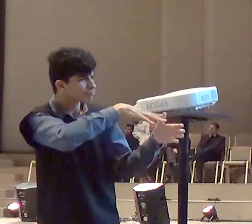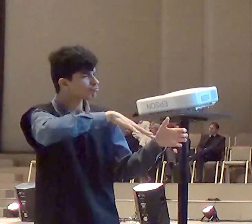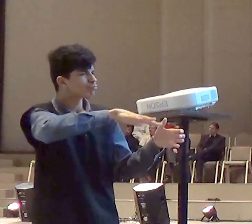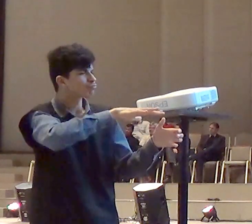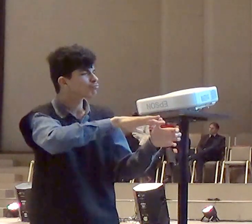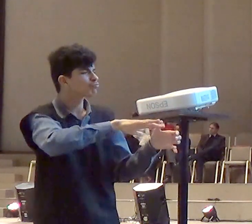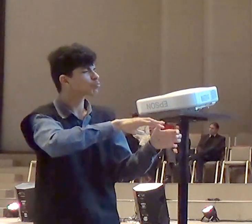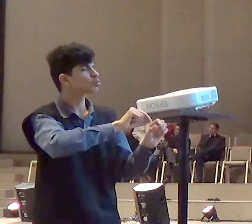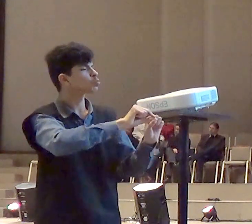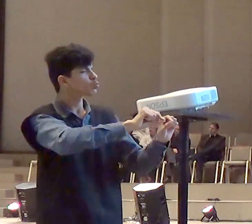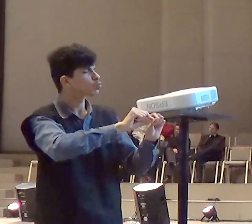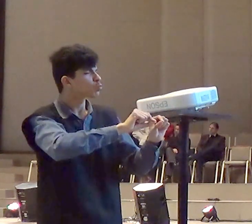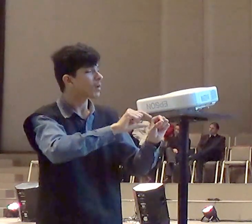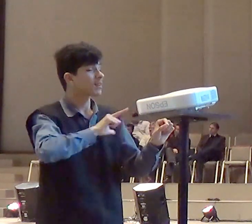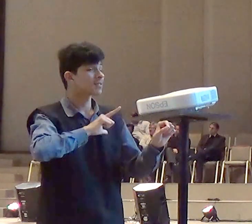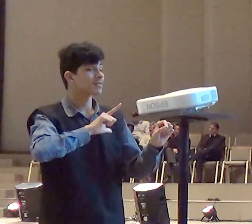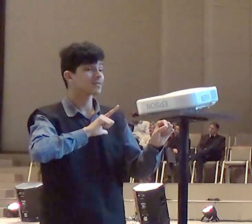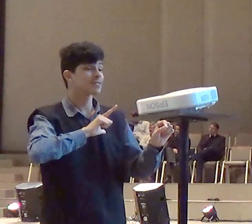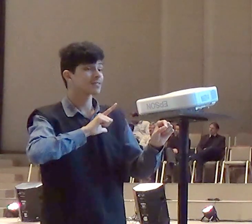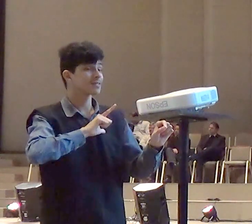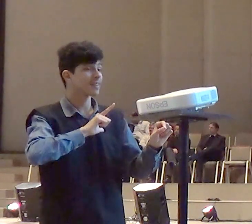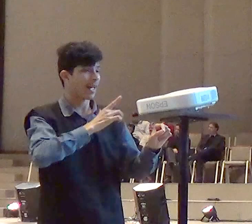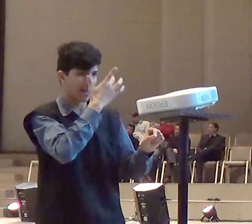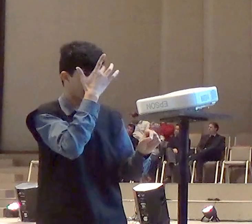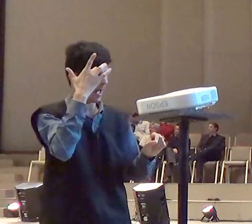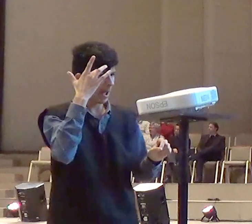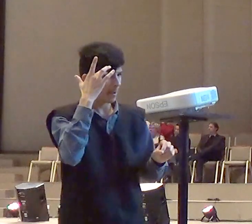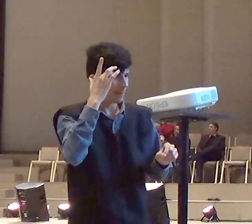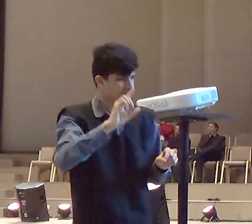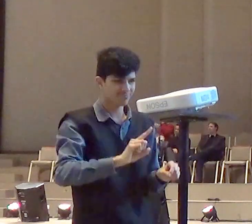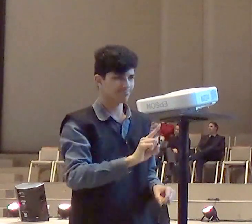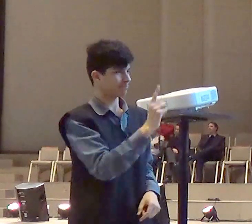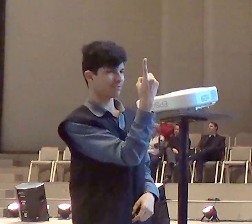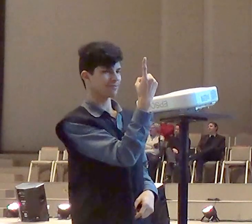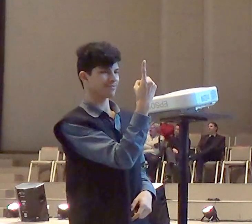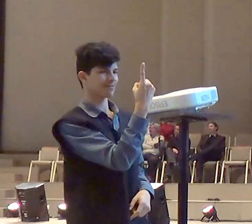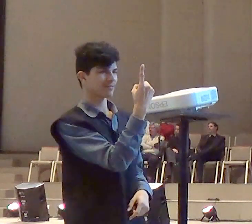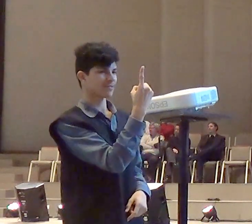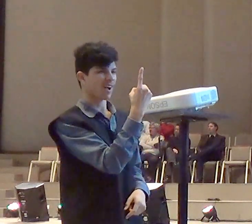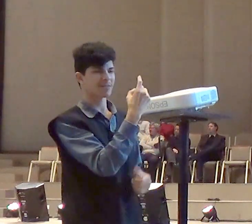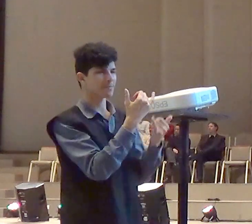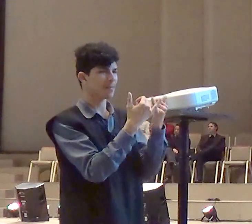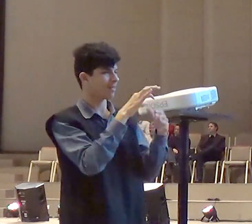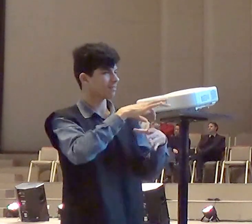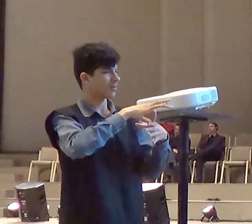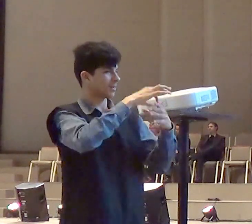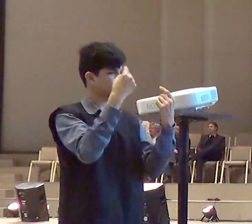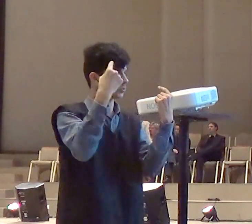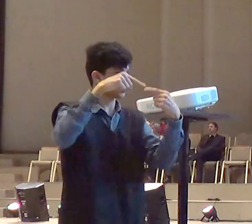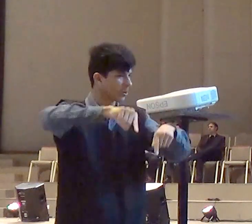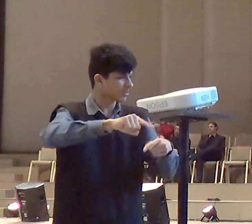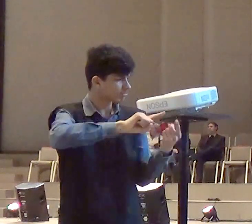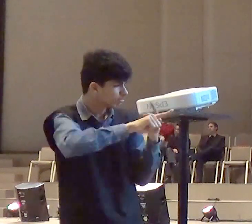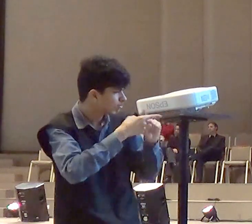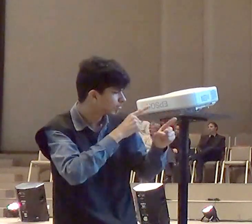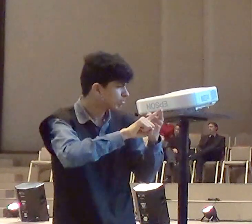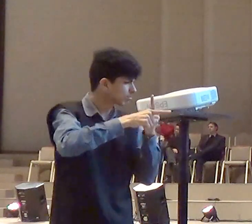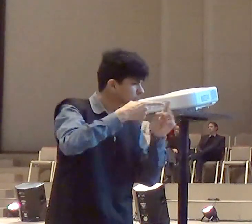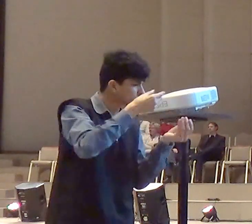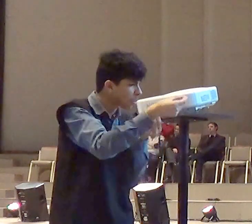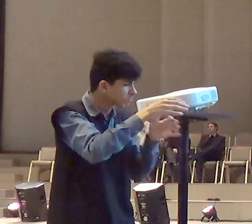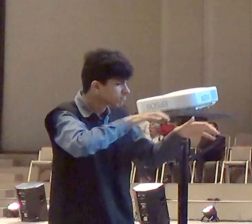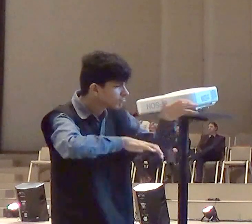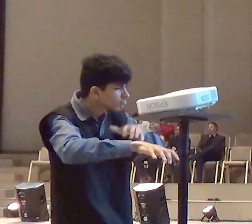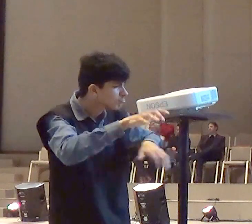eram os grandes articuladores daquilo que esses 250 homens